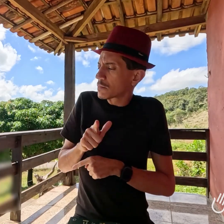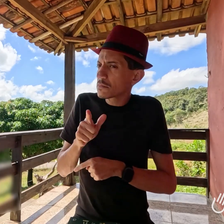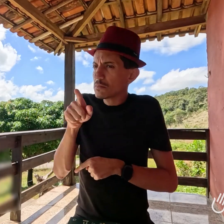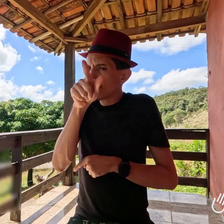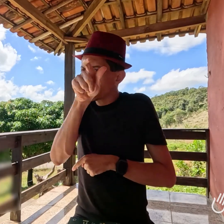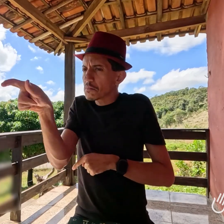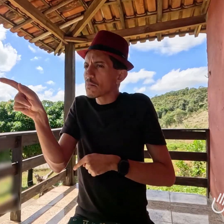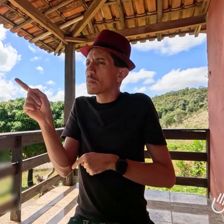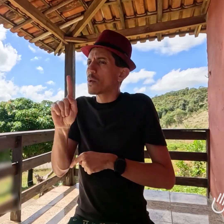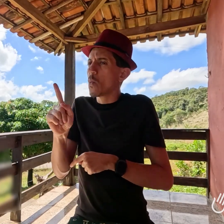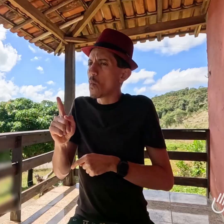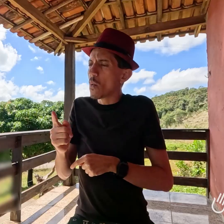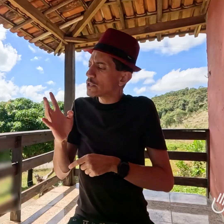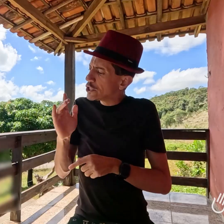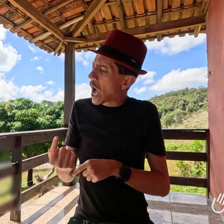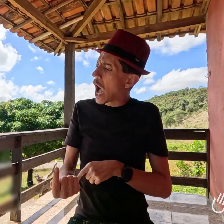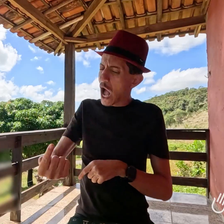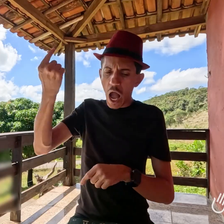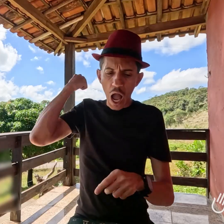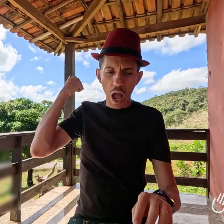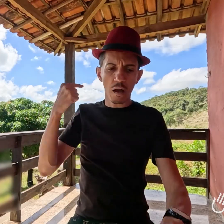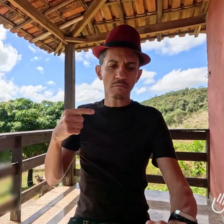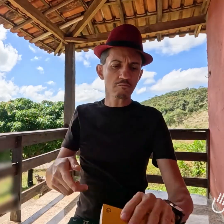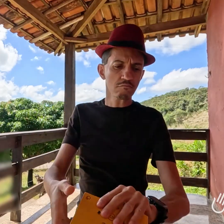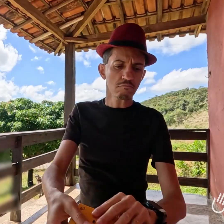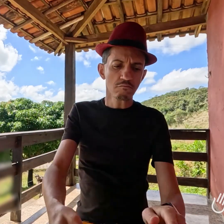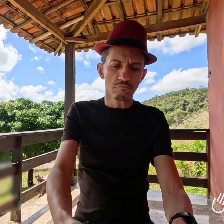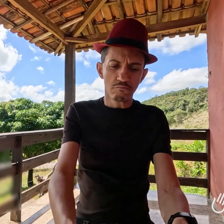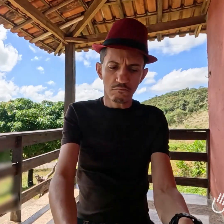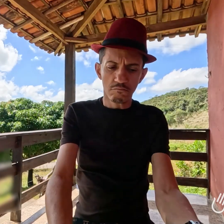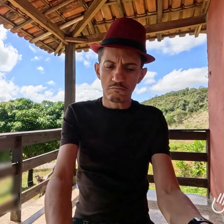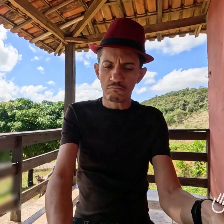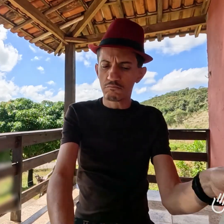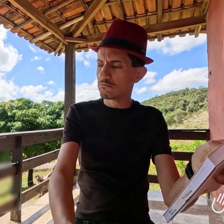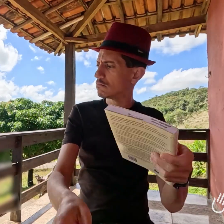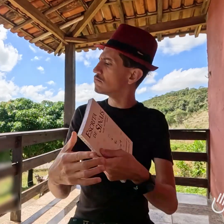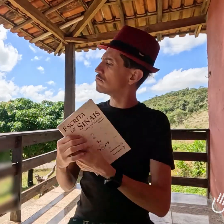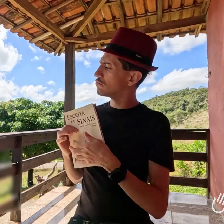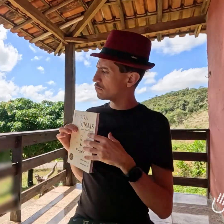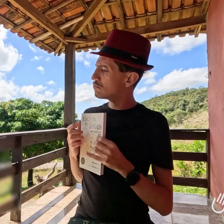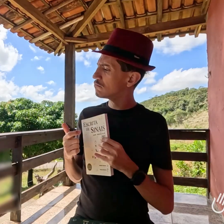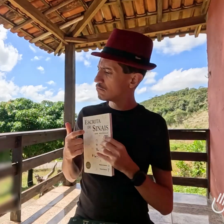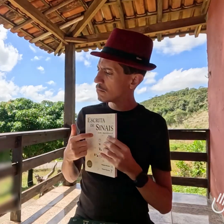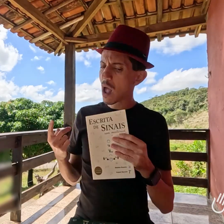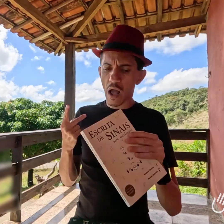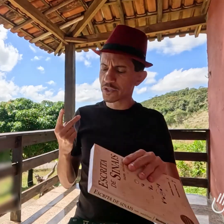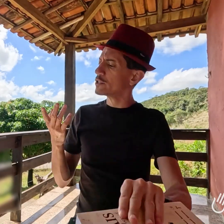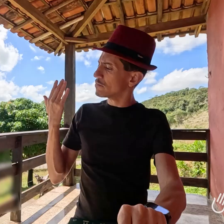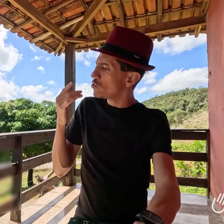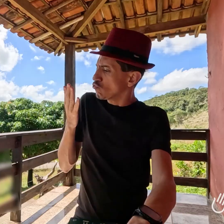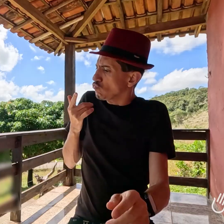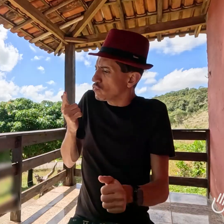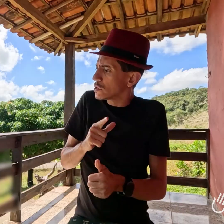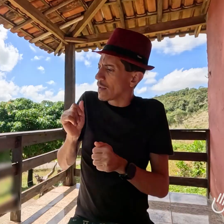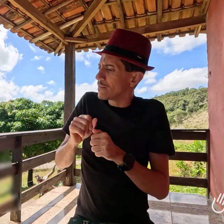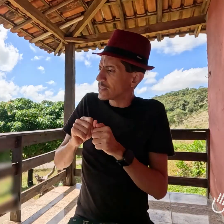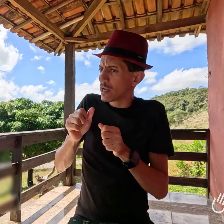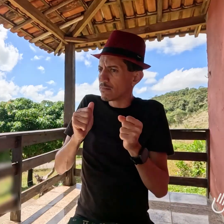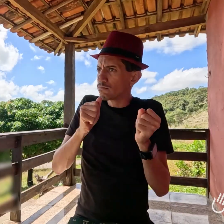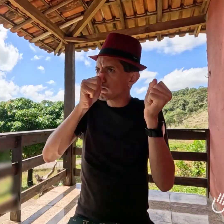tenham desenvolvido essa habilidade, a maioria das pessoas não desenvolveu ainda. E nós já tínhamos captado isso em